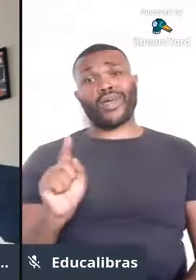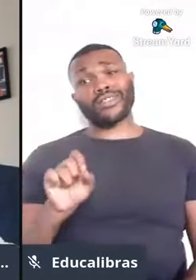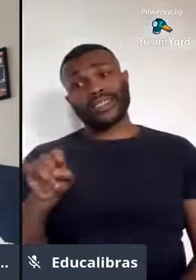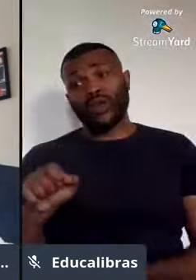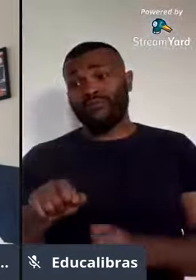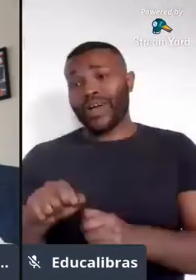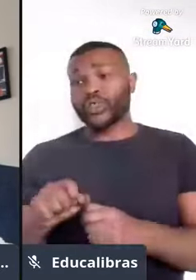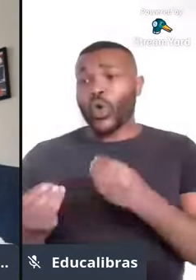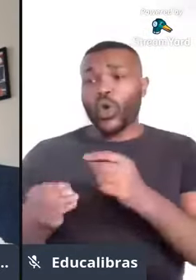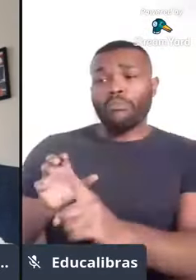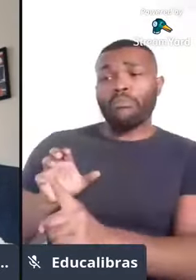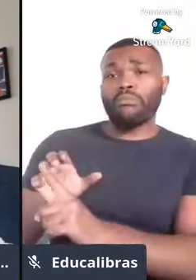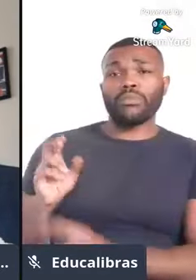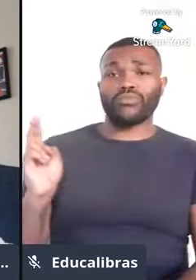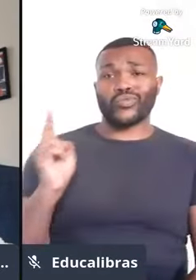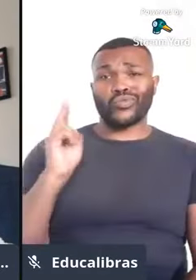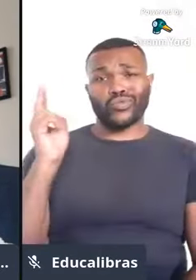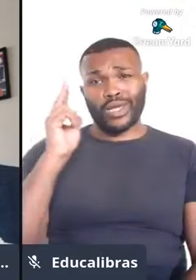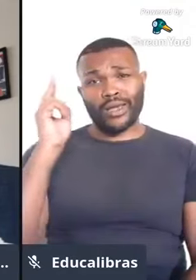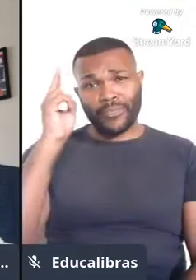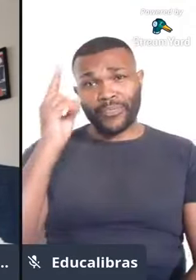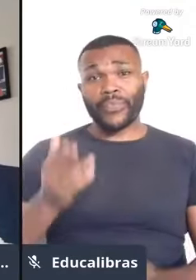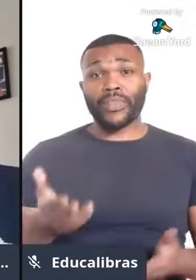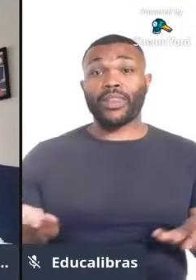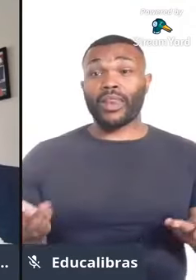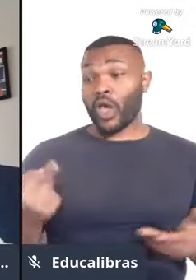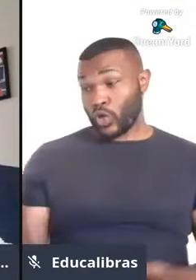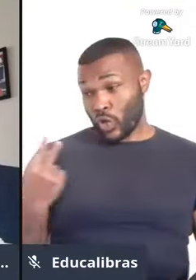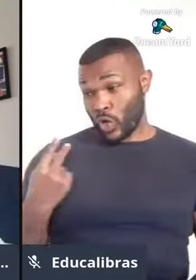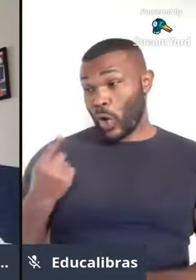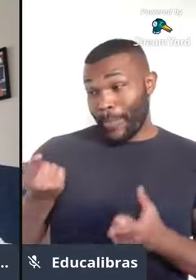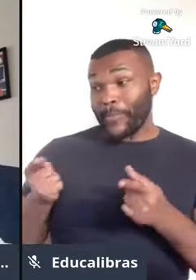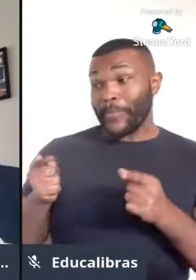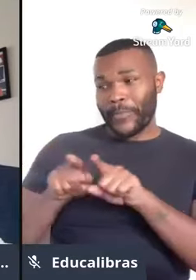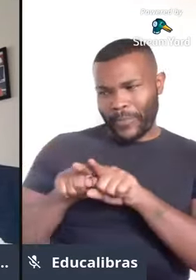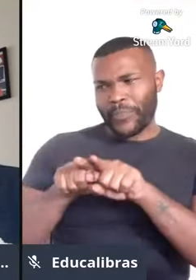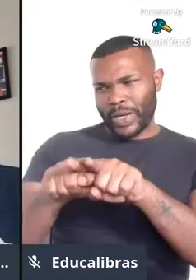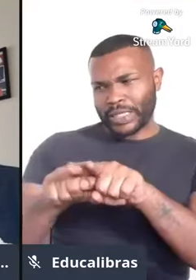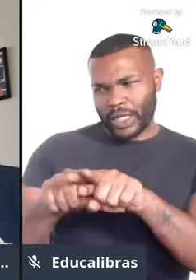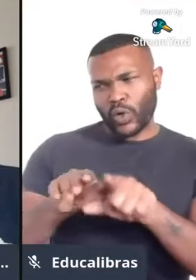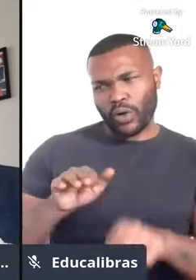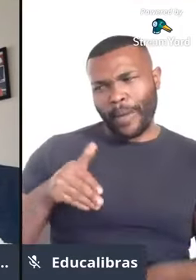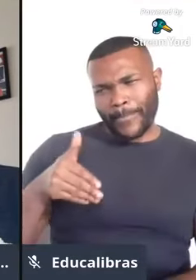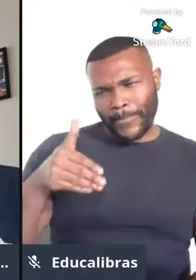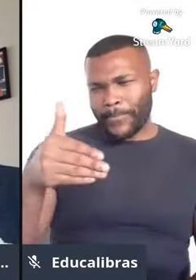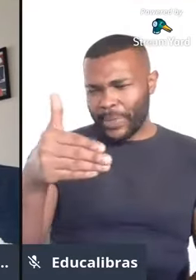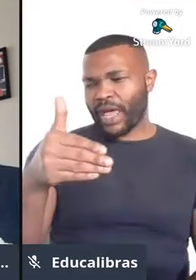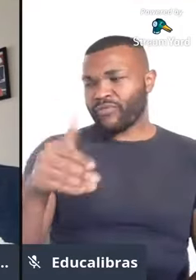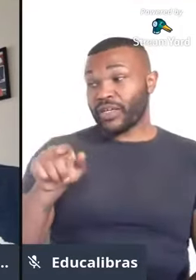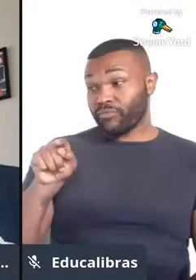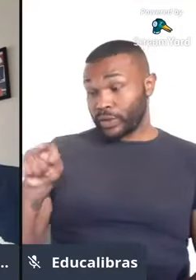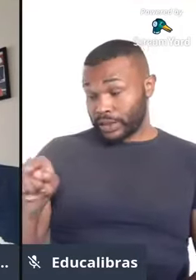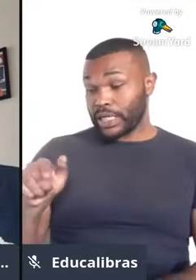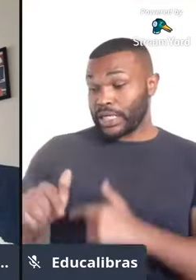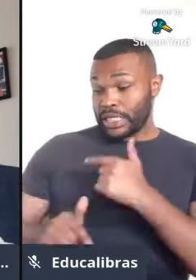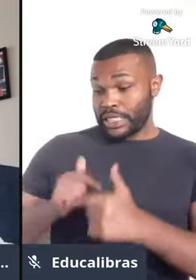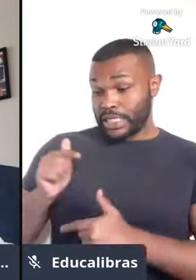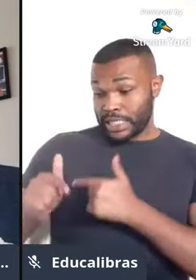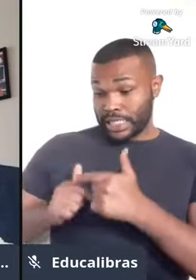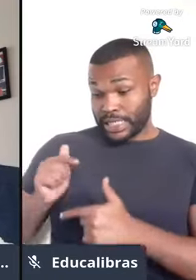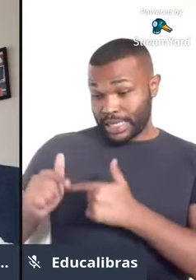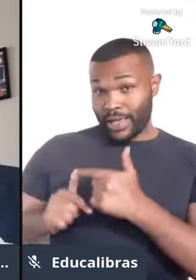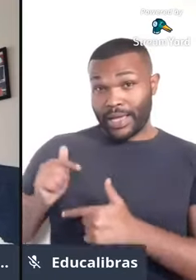né? Nós vamos ser parceiros ainda em levar isso que você faz, né, para